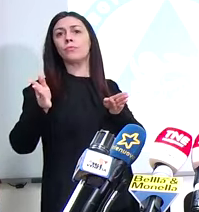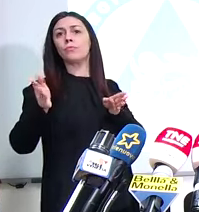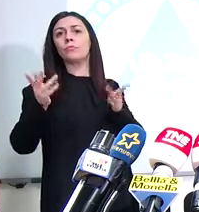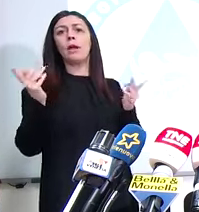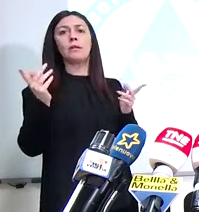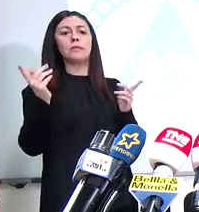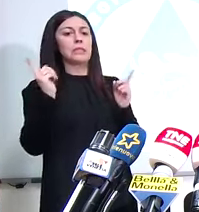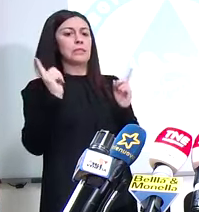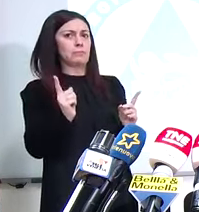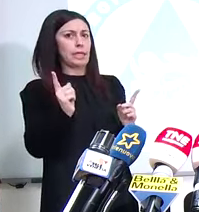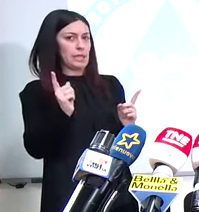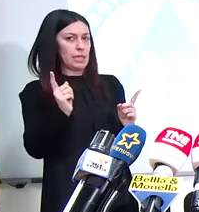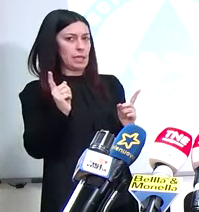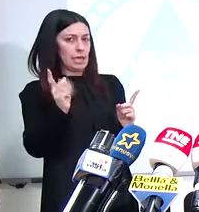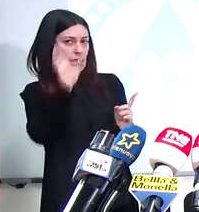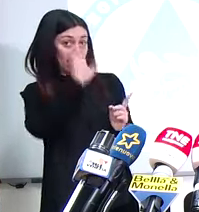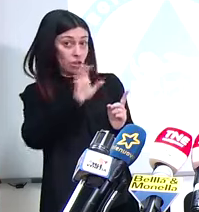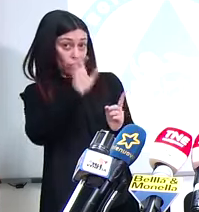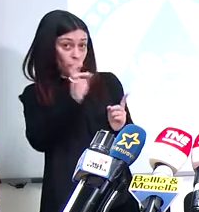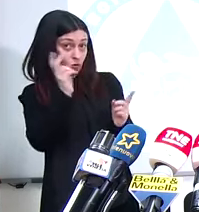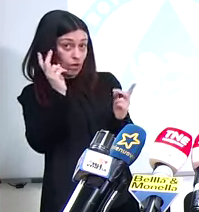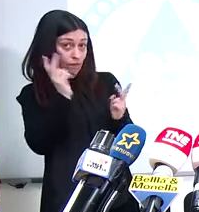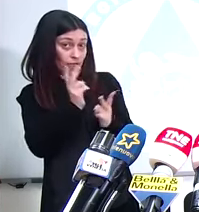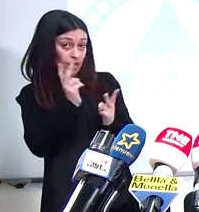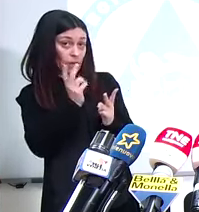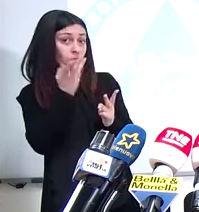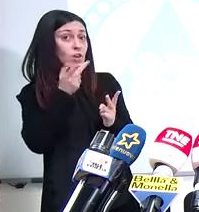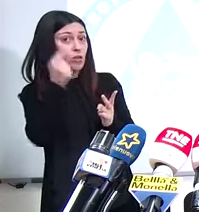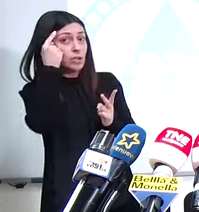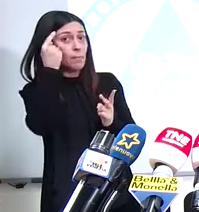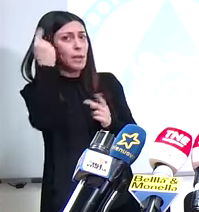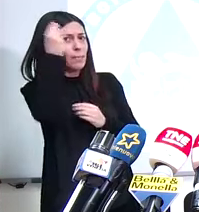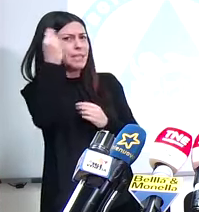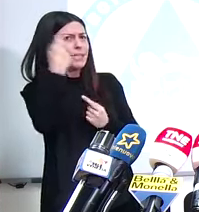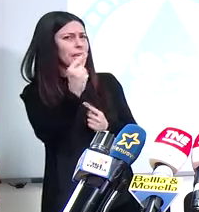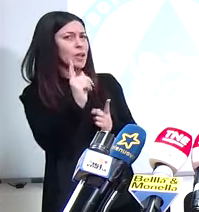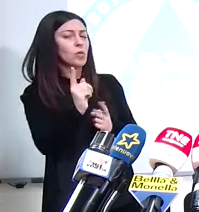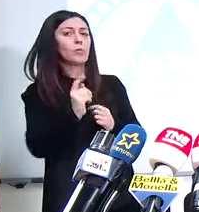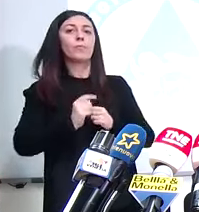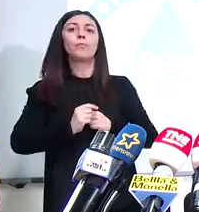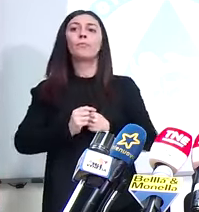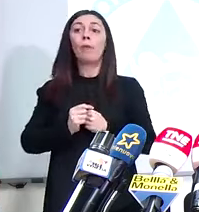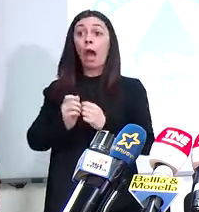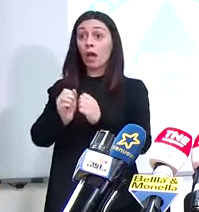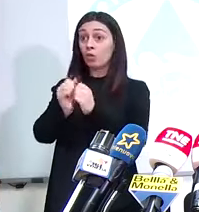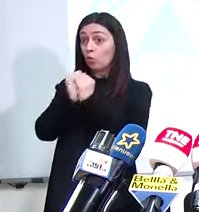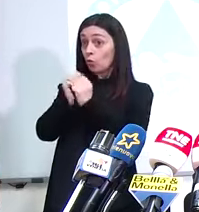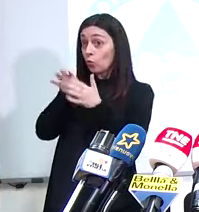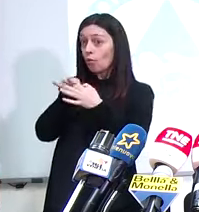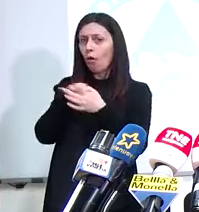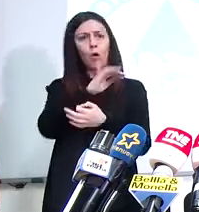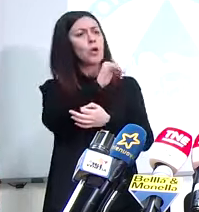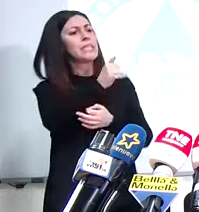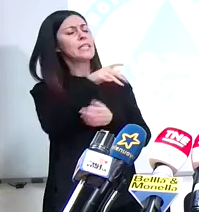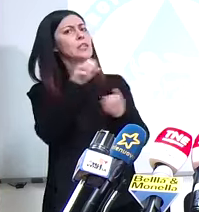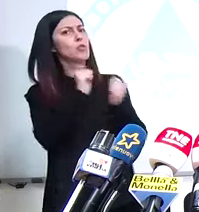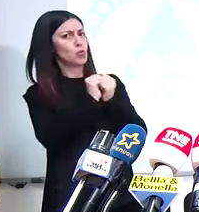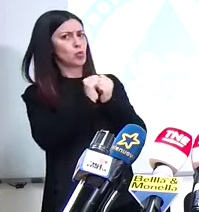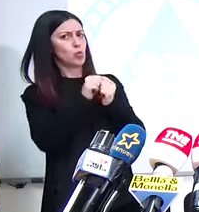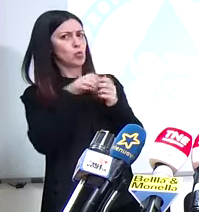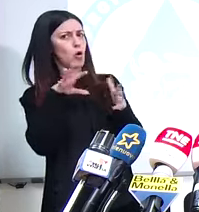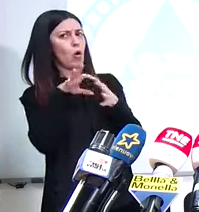regione volevo sapere il suo parere sono quella storia di giugno si guarda io vi dico cosa penso personalmente non sono addetti ai